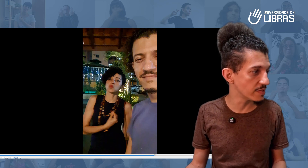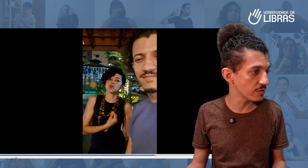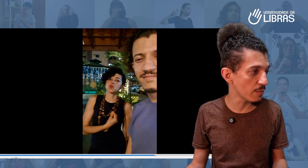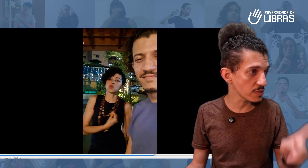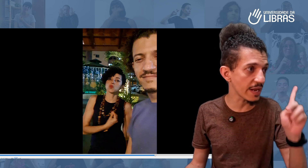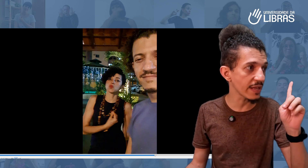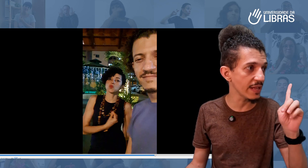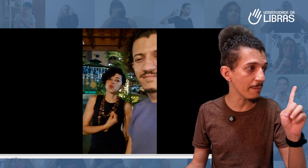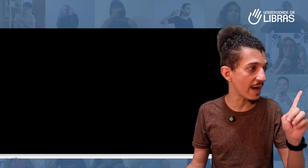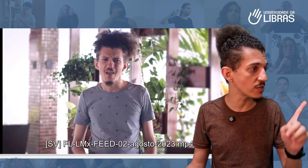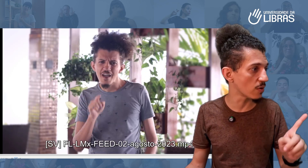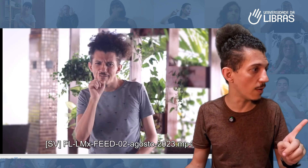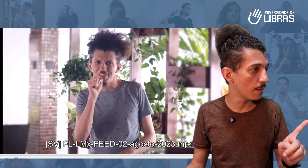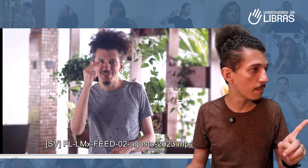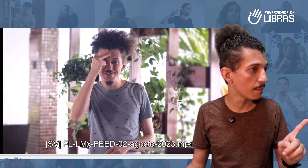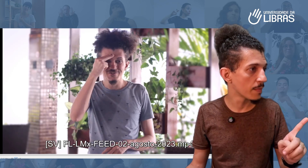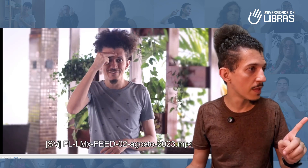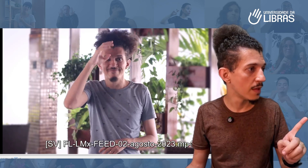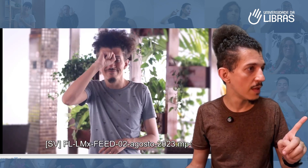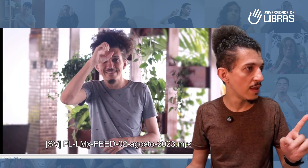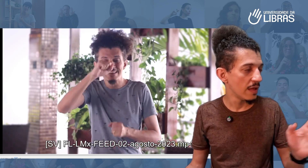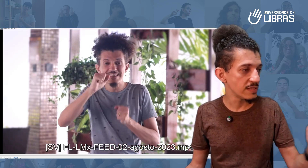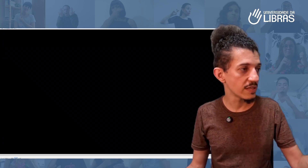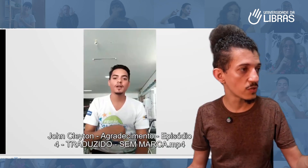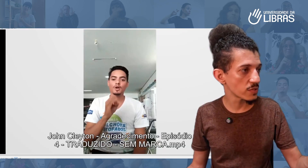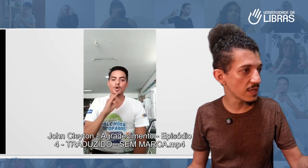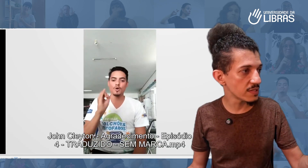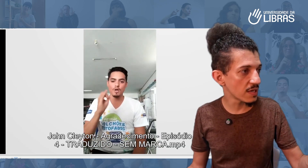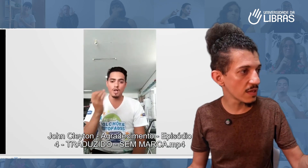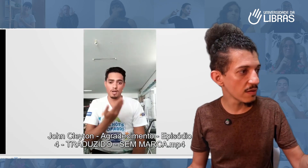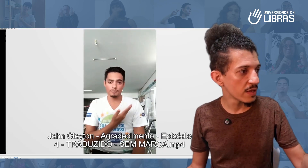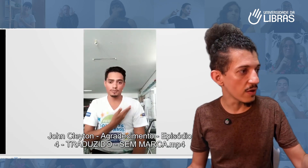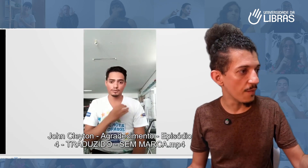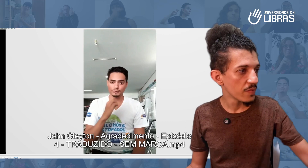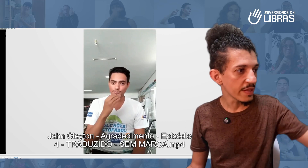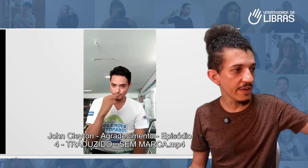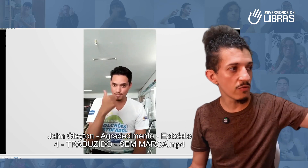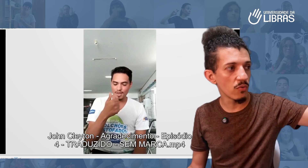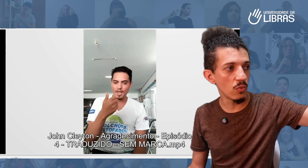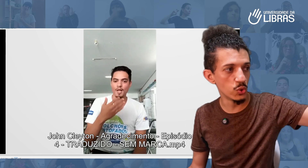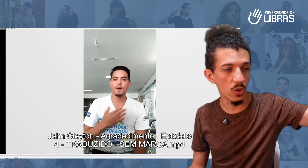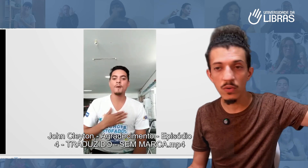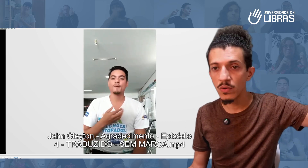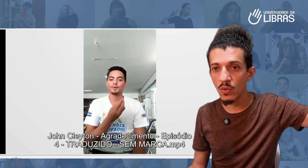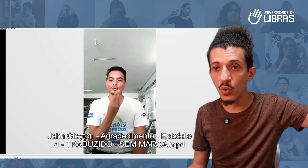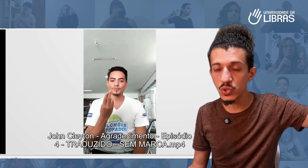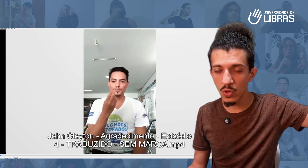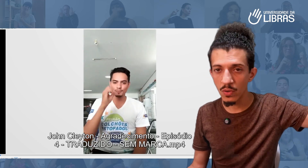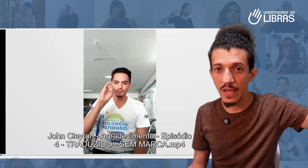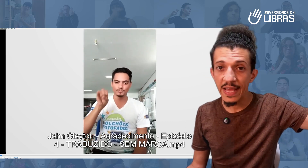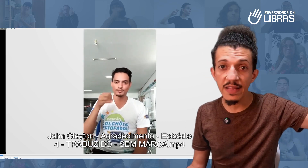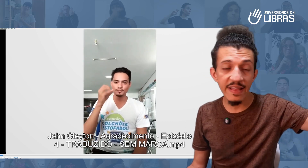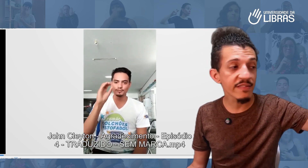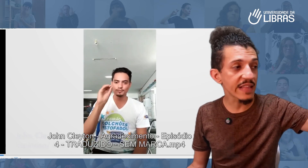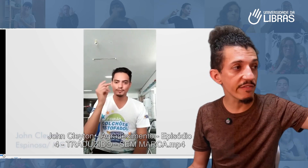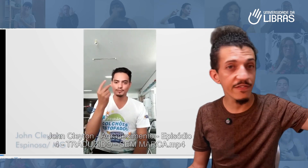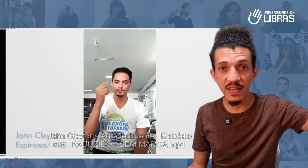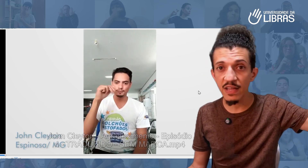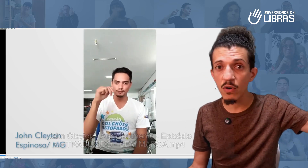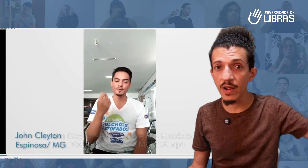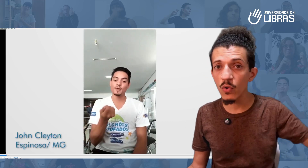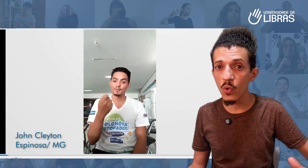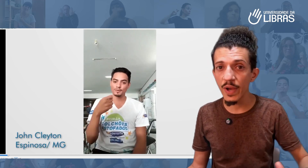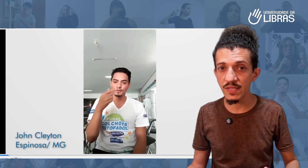Libras. Vou te mostrar aqui na prática, ó. Esse aqui sou eu sinalizando, aqui, ó. Tá vendo? O John, ele tentava